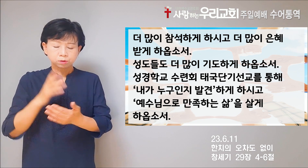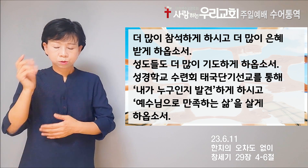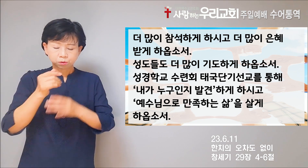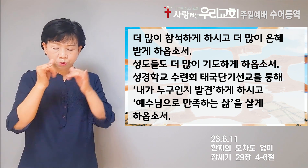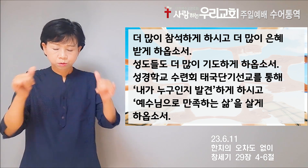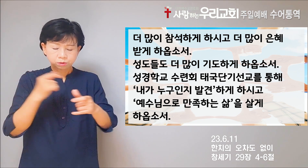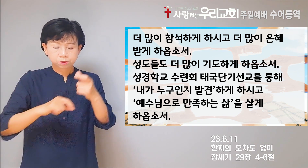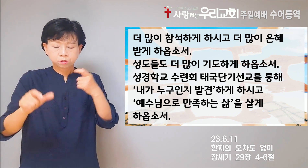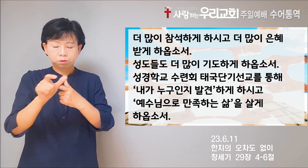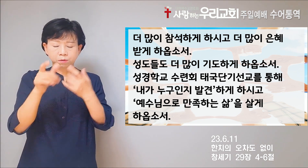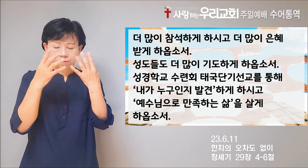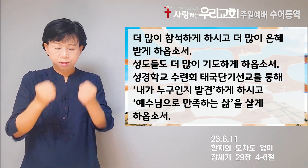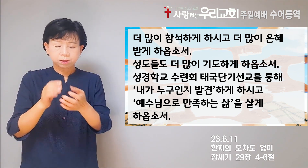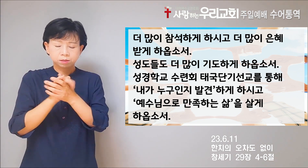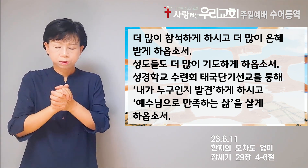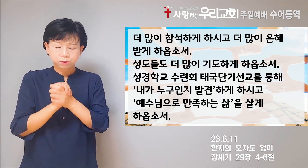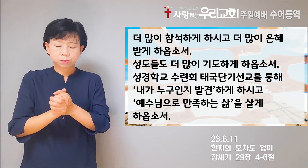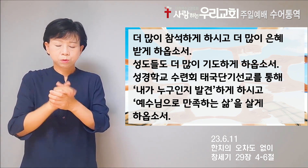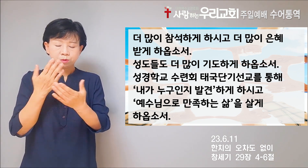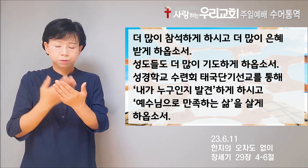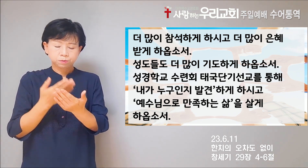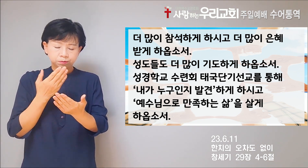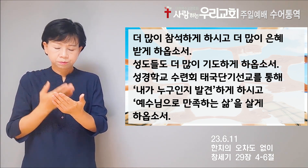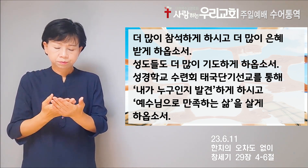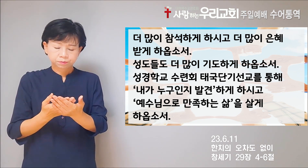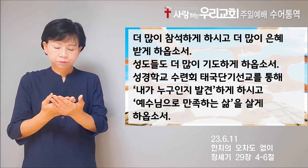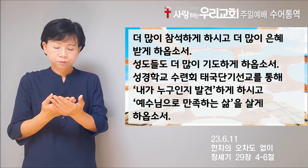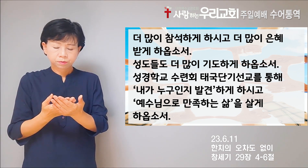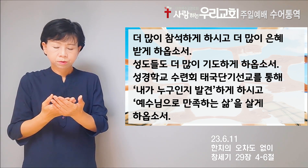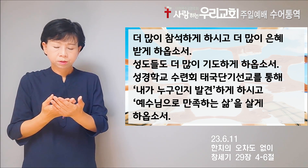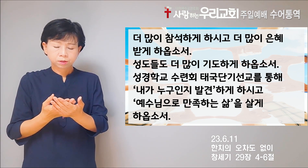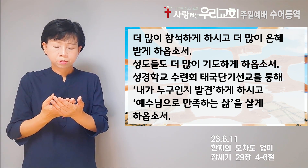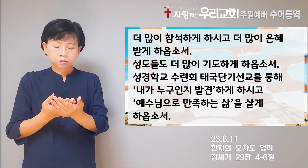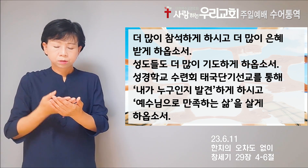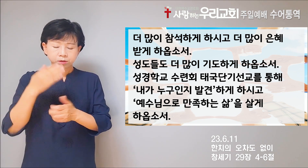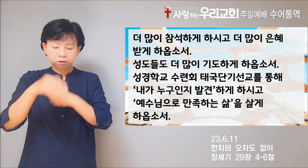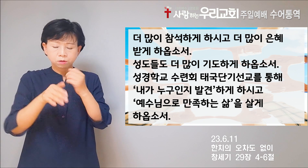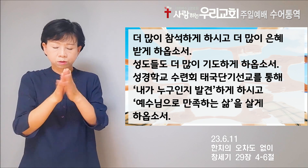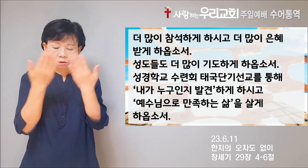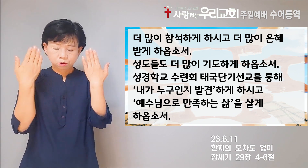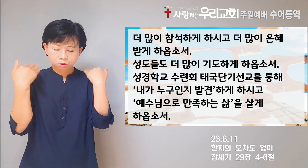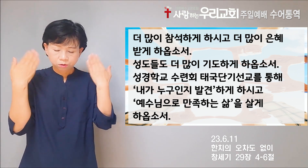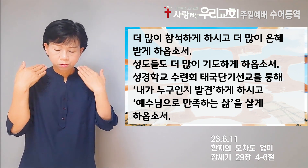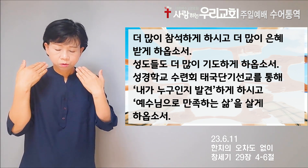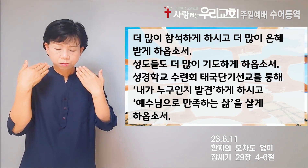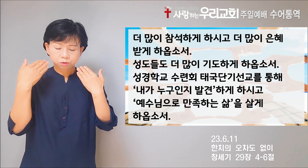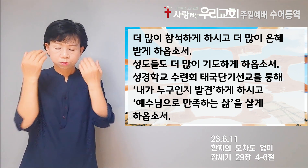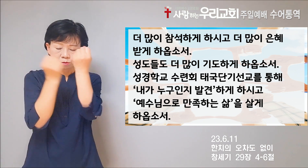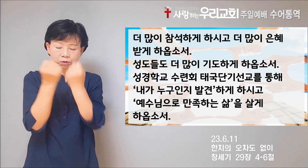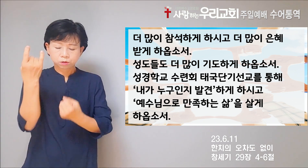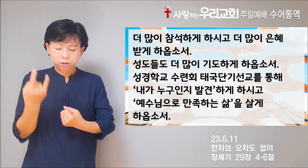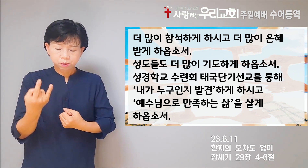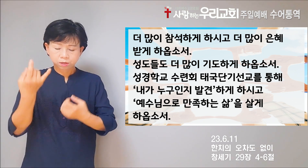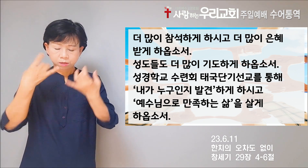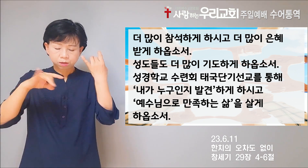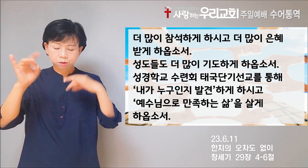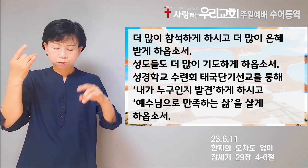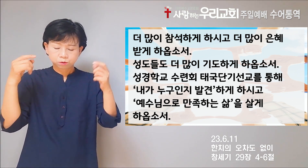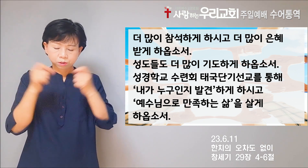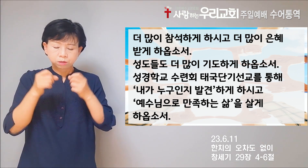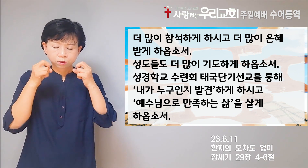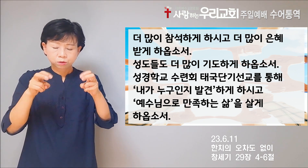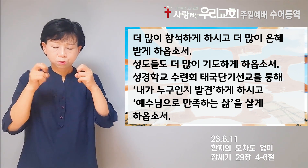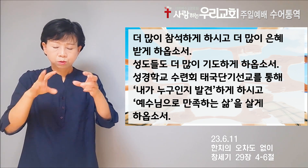더 많이 기도하게 하옵소서. 성경학교 수련회 태국 단기 선교를 통해 내가